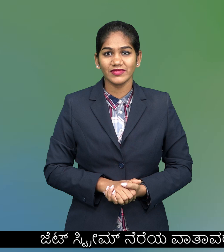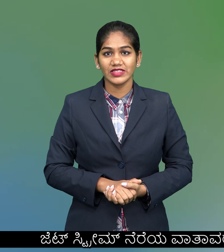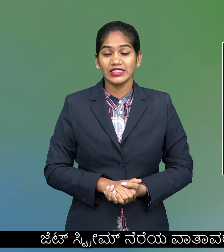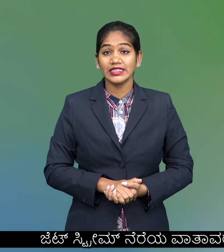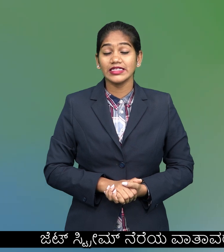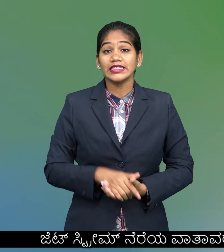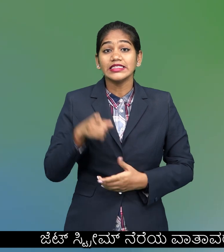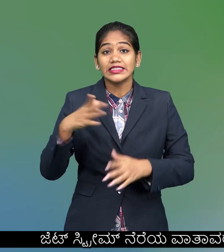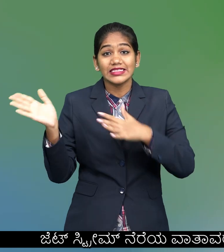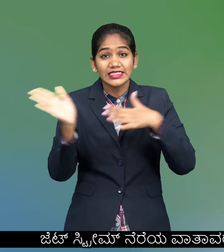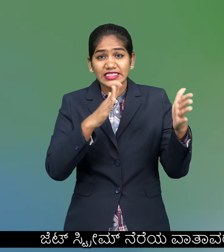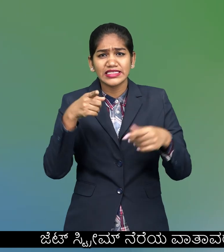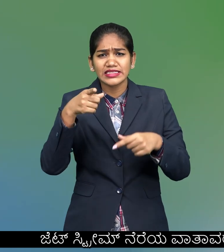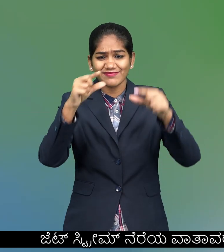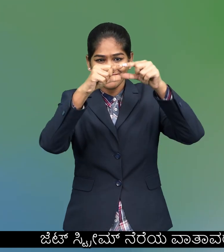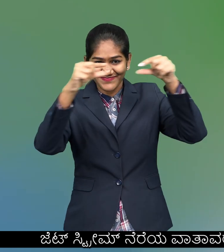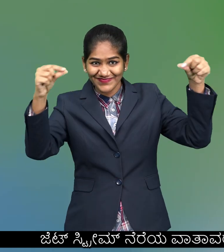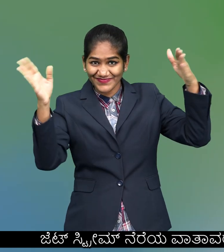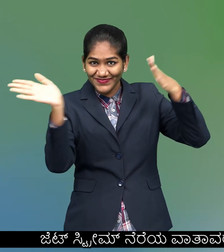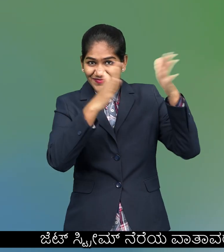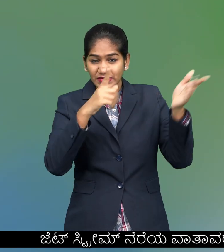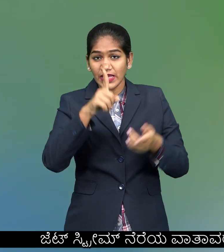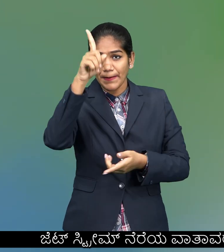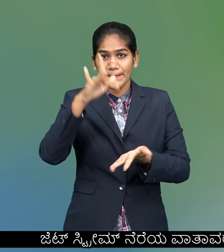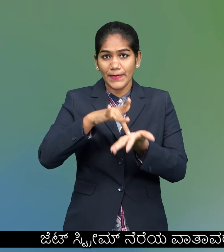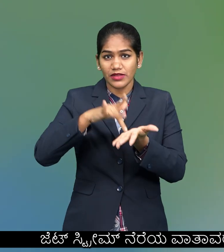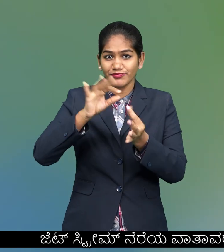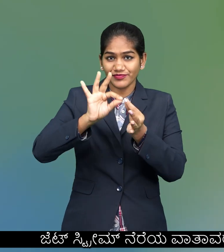ಜೆಟ್ ಸ್ಟ್ರೀಮ್ ನೆರೆಯ ವಾತಾವರಣವನ್ನು ತಂಪಾಗಿಸಲು ಕಾರಣವಾಗುತ್ತದೆ.